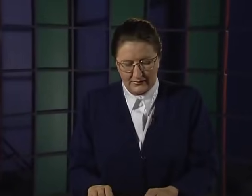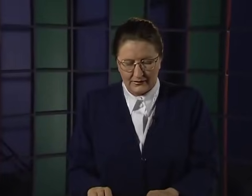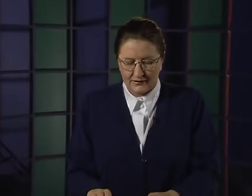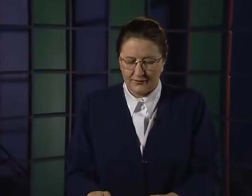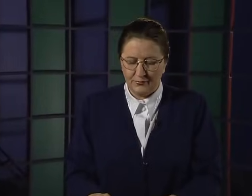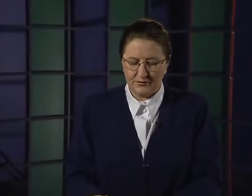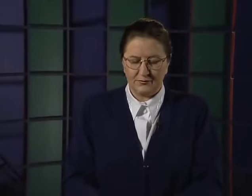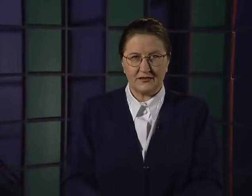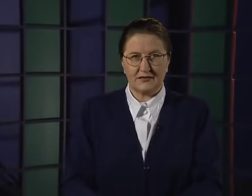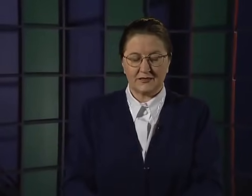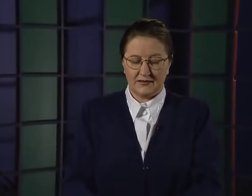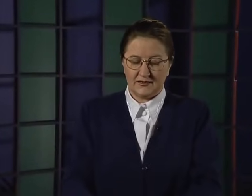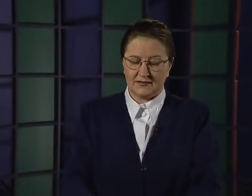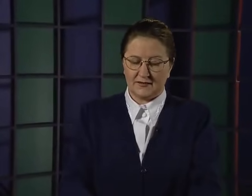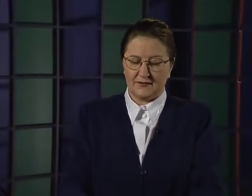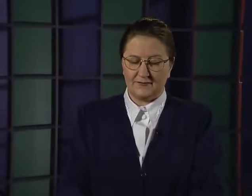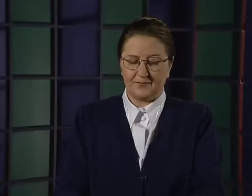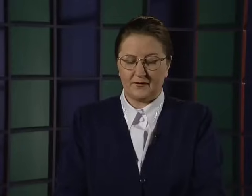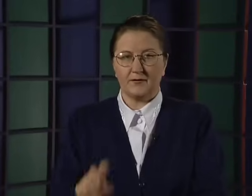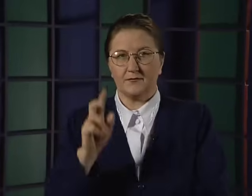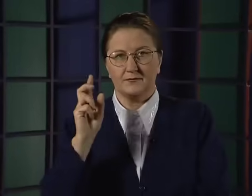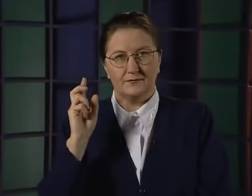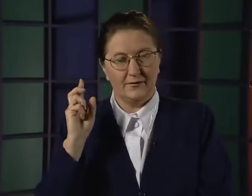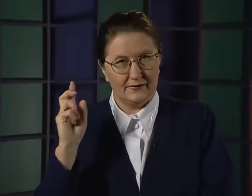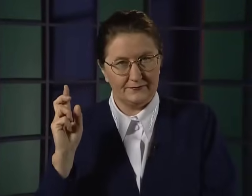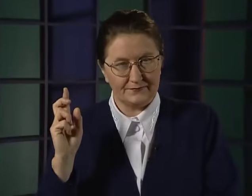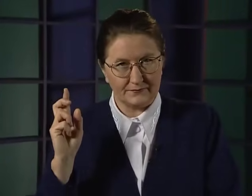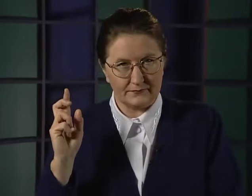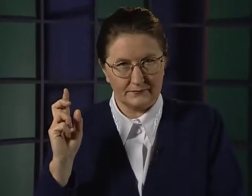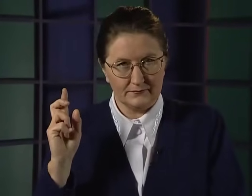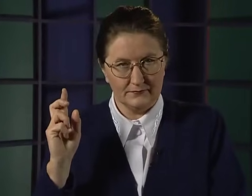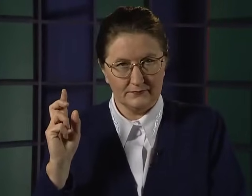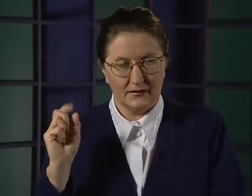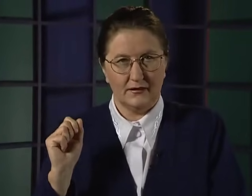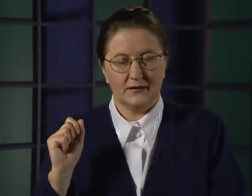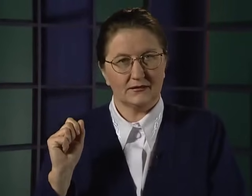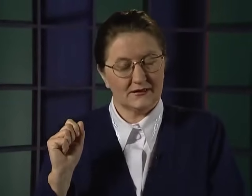Запомните, пожалуйста, дактильные знаки. Б. З.